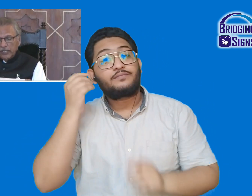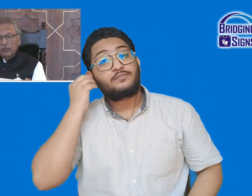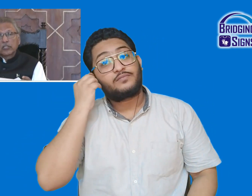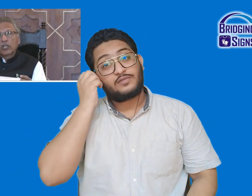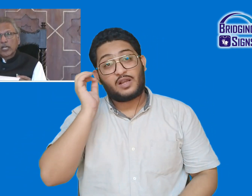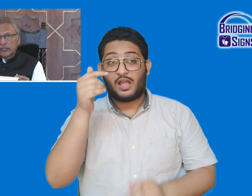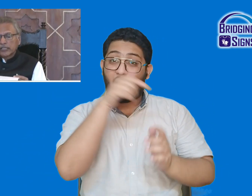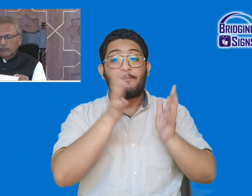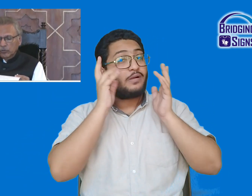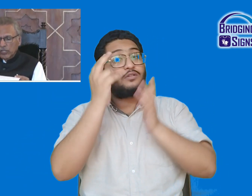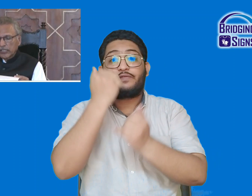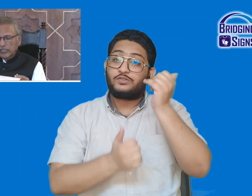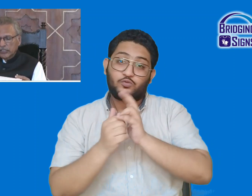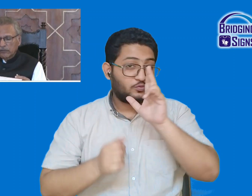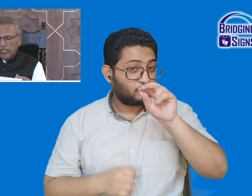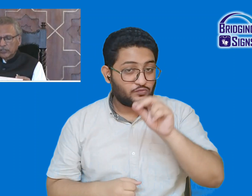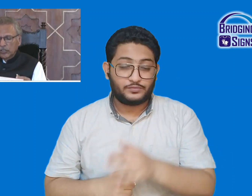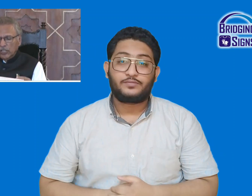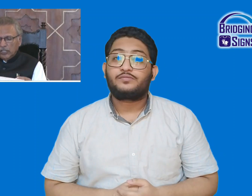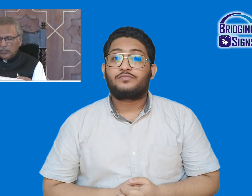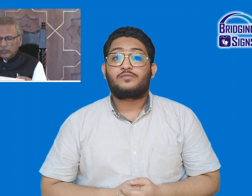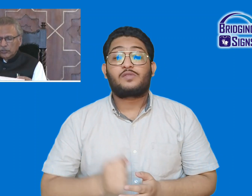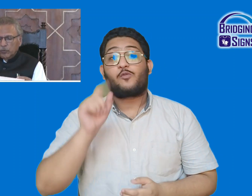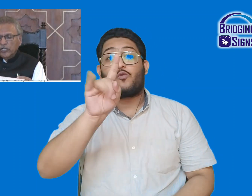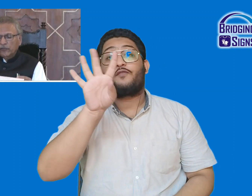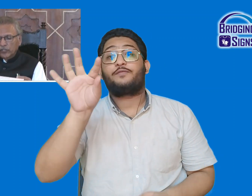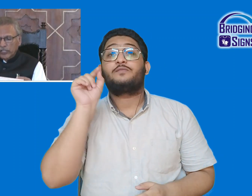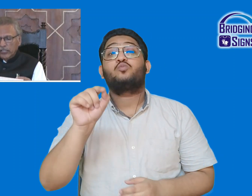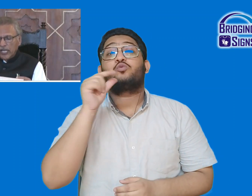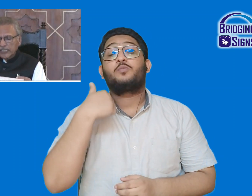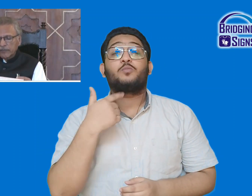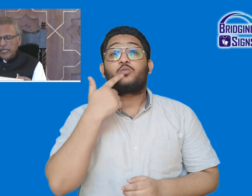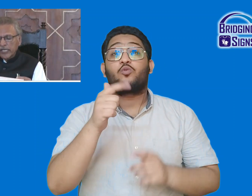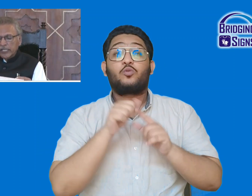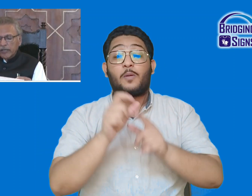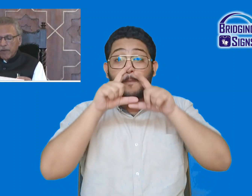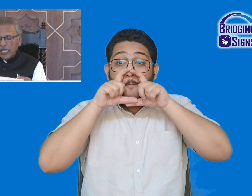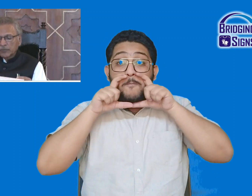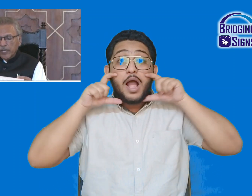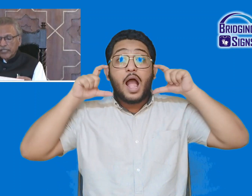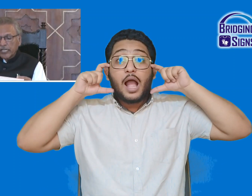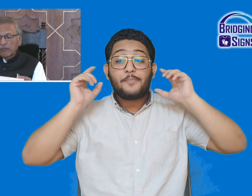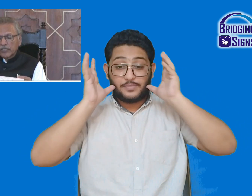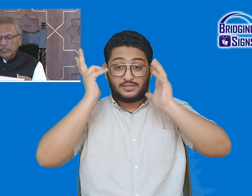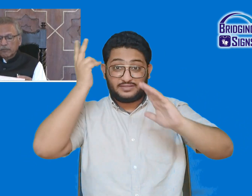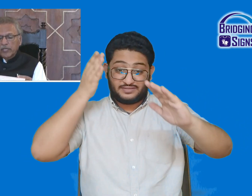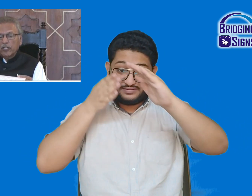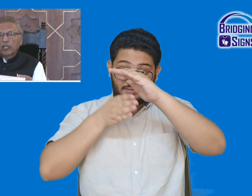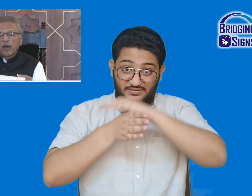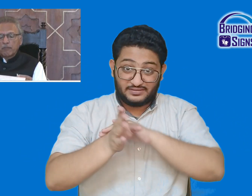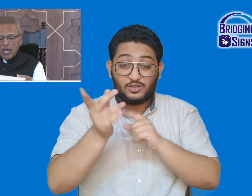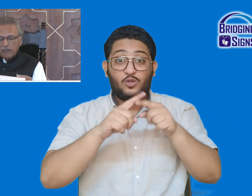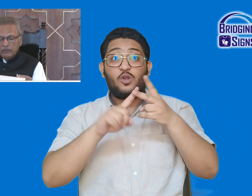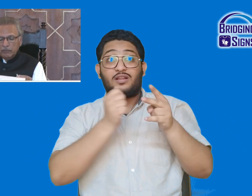کریں اور گھر سے وضو کر کے تشریف لائیں. پوائنٹ 14 لازم ہے کہ ماسک پہن کر مسجد میں